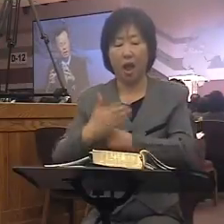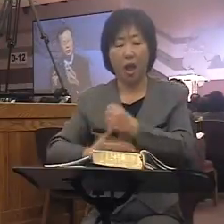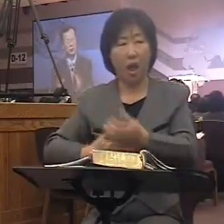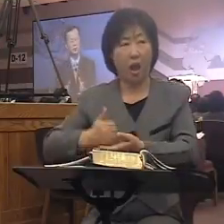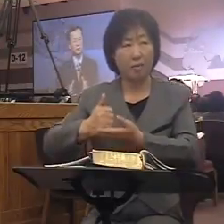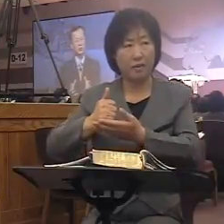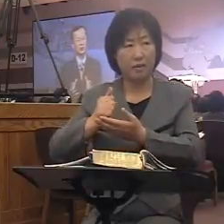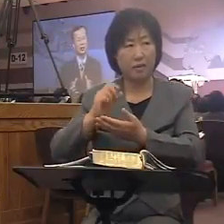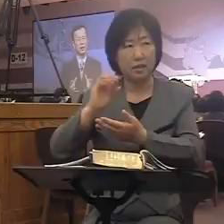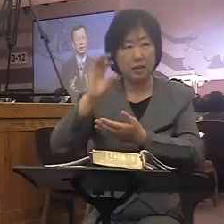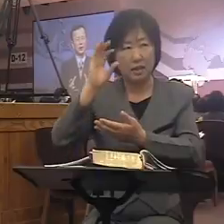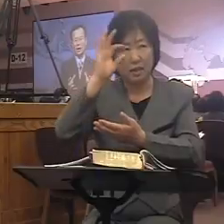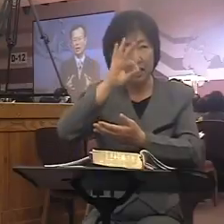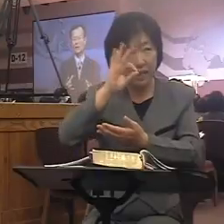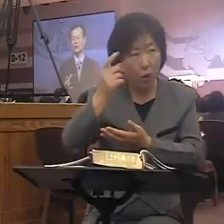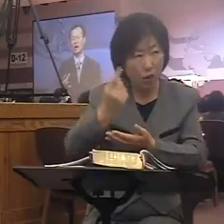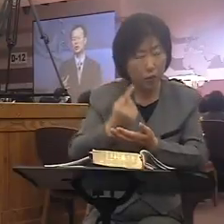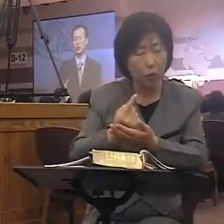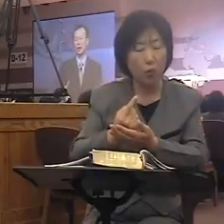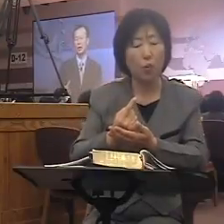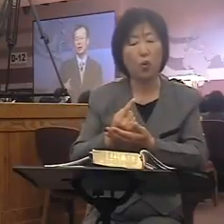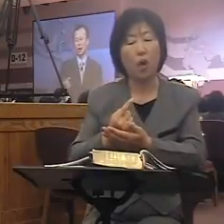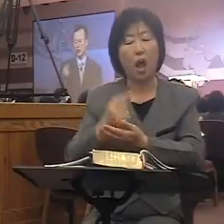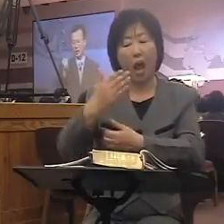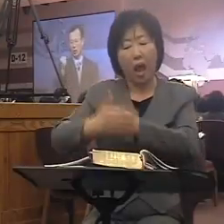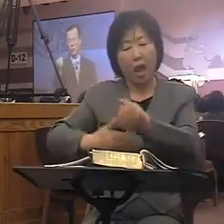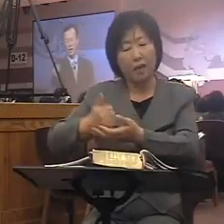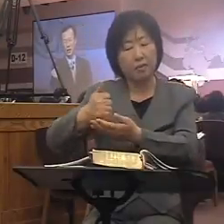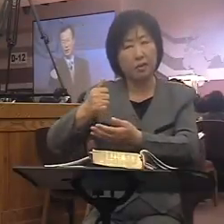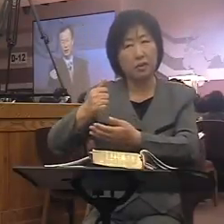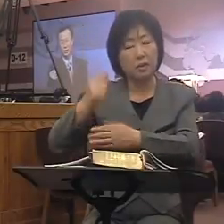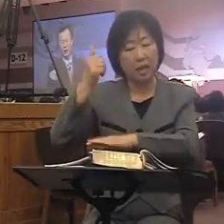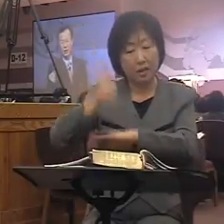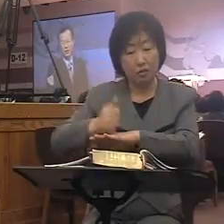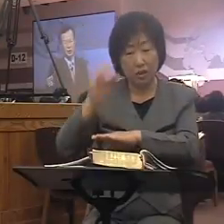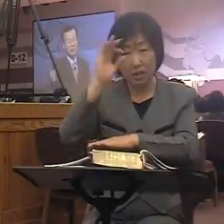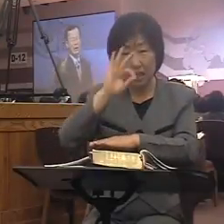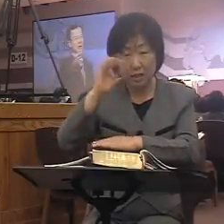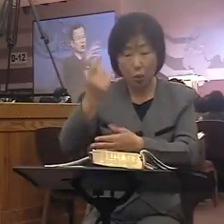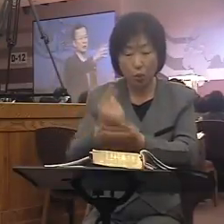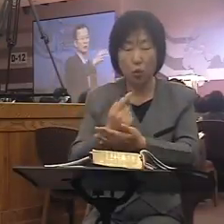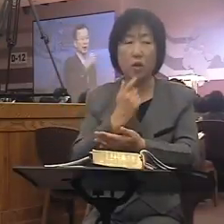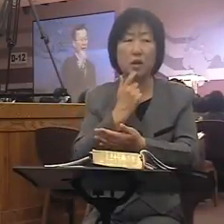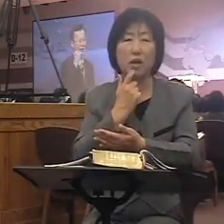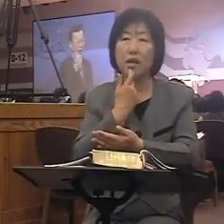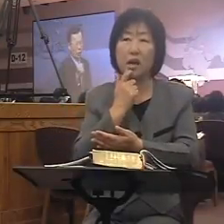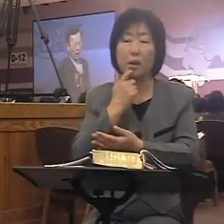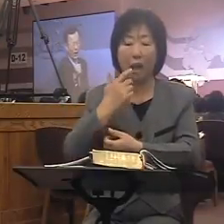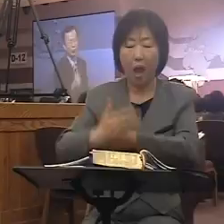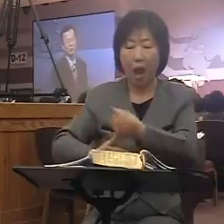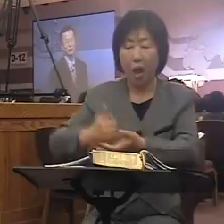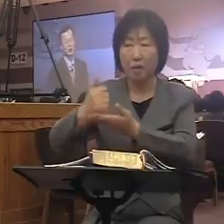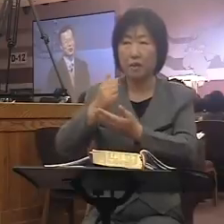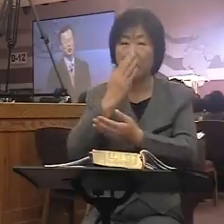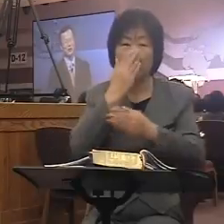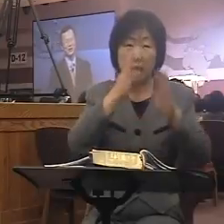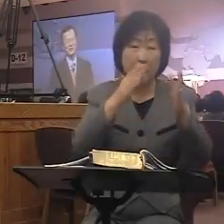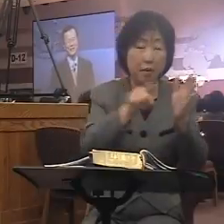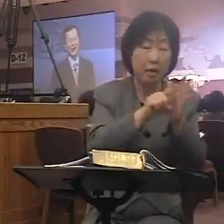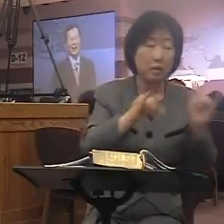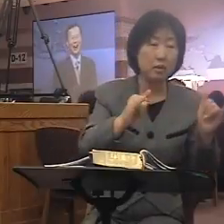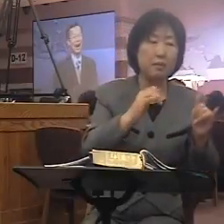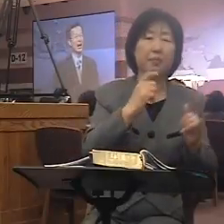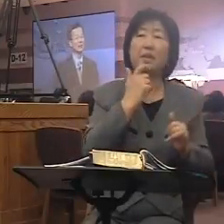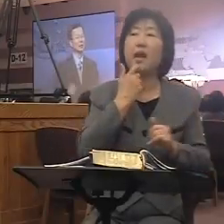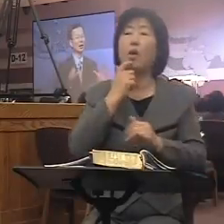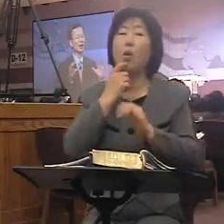주시고 변화시켜 주시고 그리고 하나님께서 나중에 나는 야곱의 하나님이다. 이스라엘 백성들을 볼 땐 야곱아라고 부르시는 것을 봤을